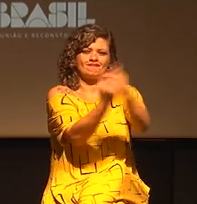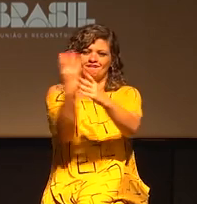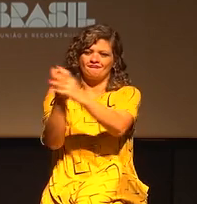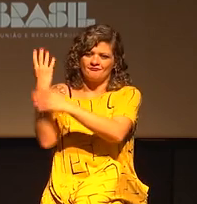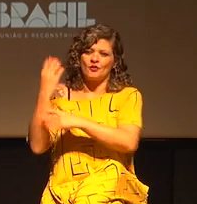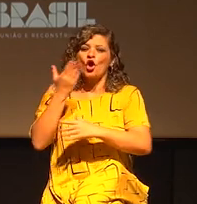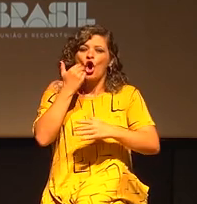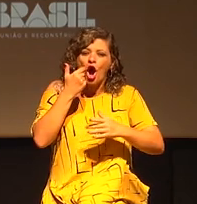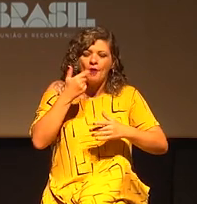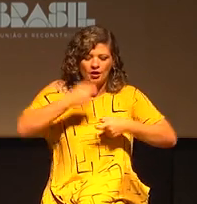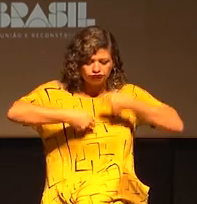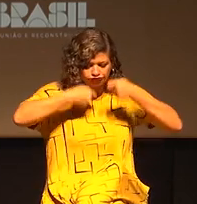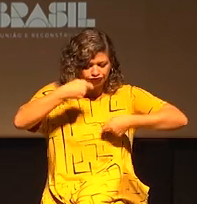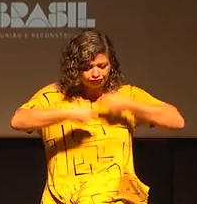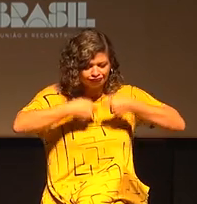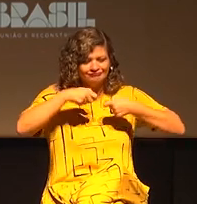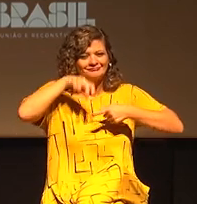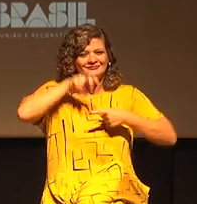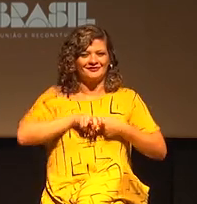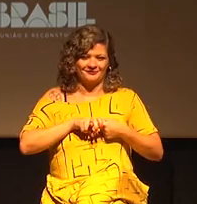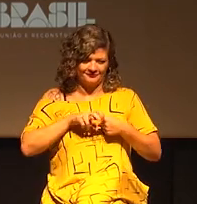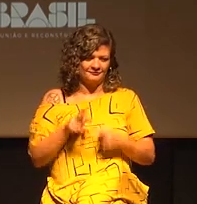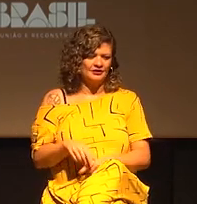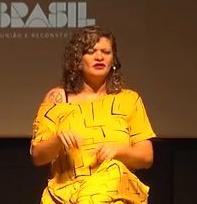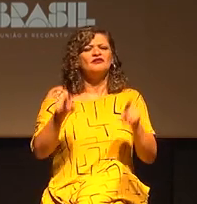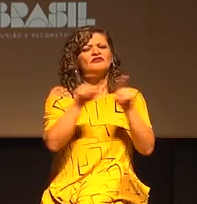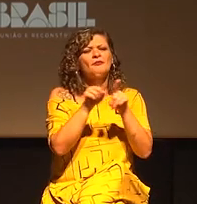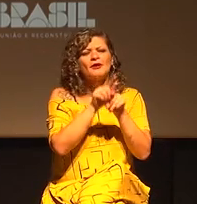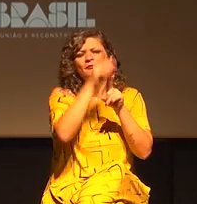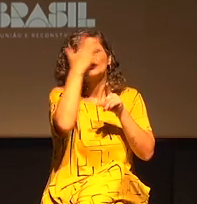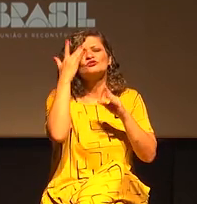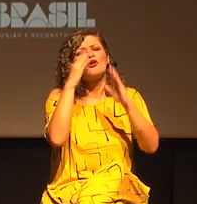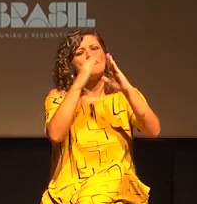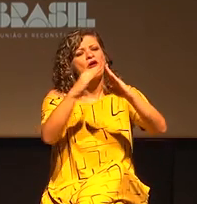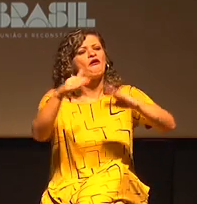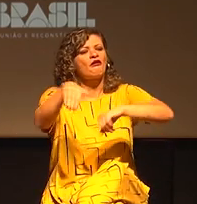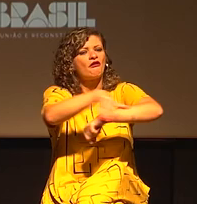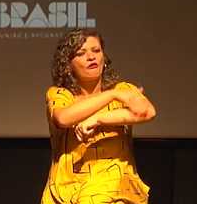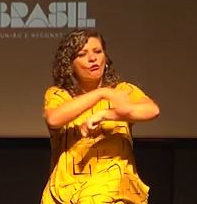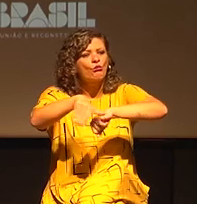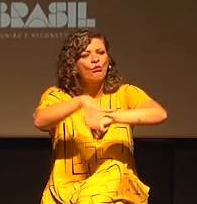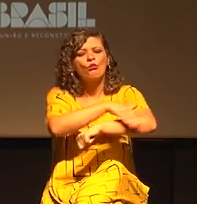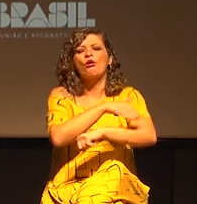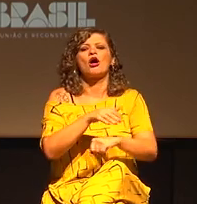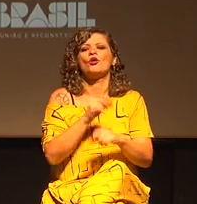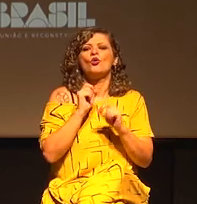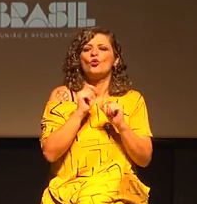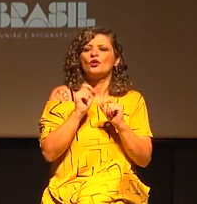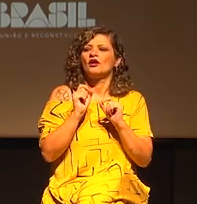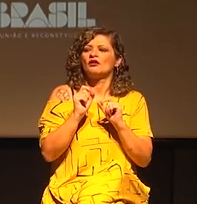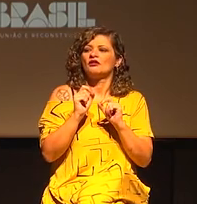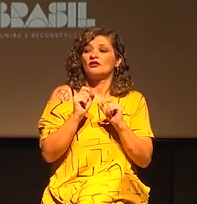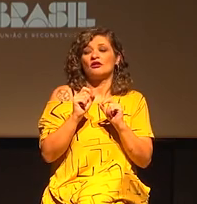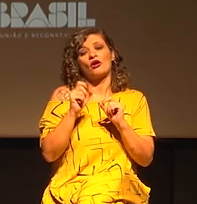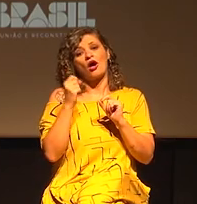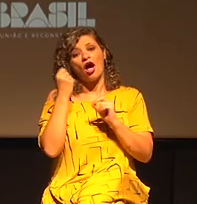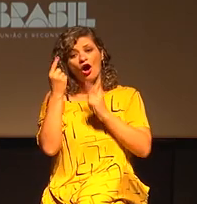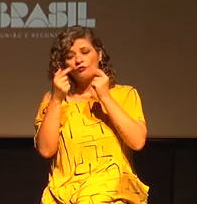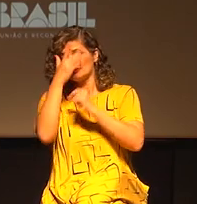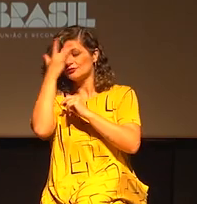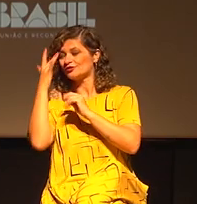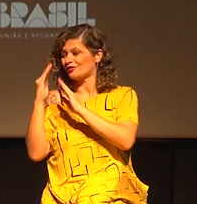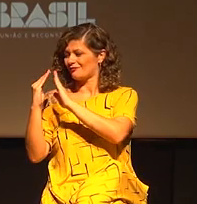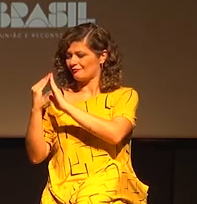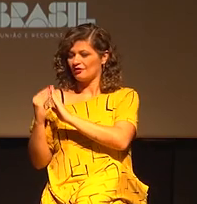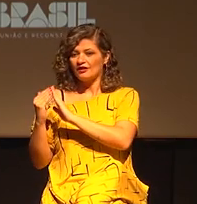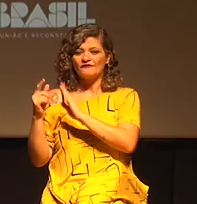um outro lado paraas pessoas também as pessoas em situação de rua eh e as domiciliadas né porque não pensa que a